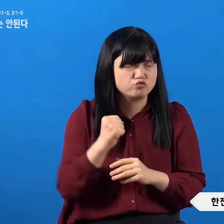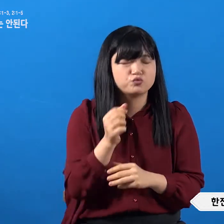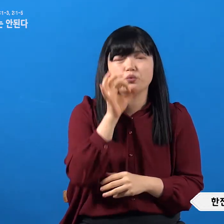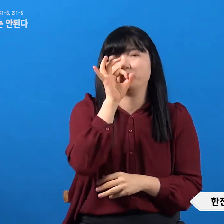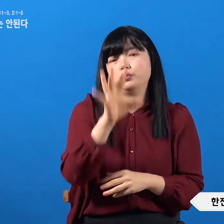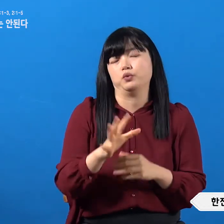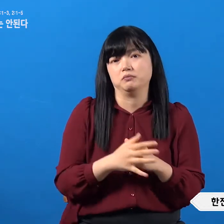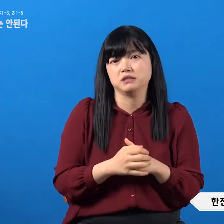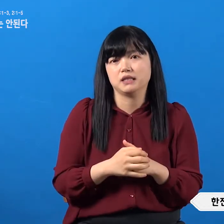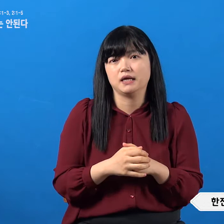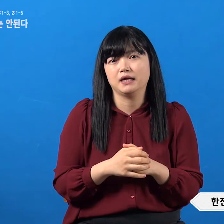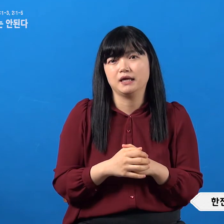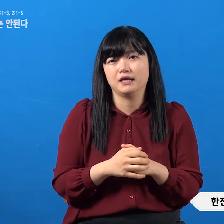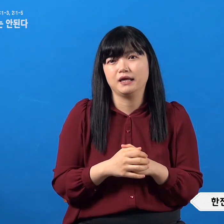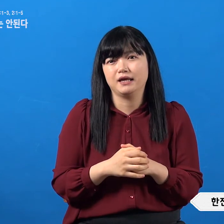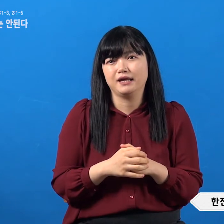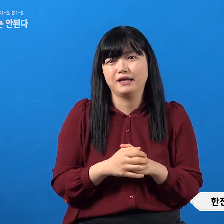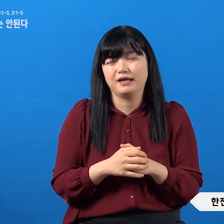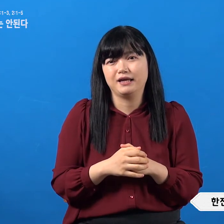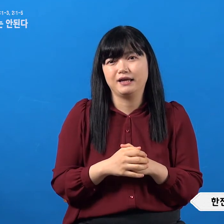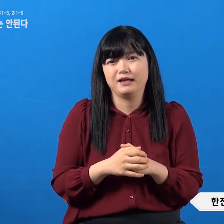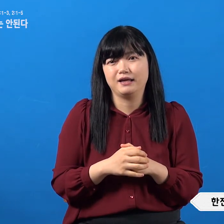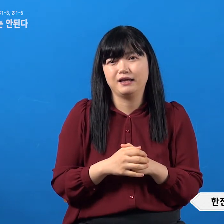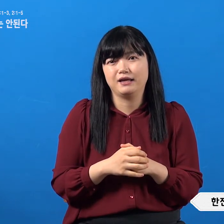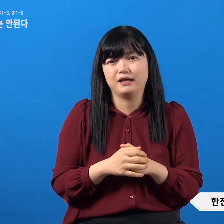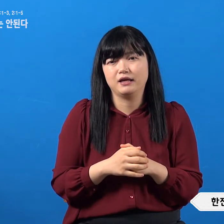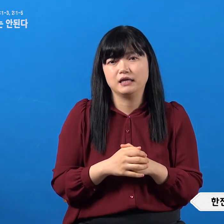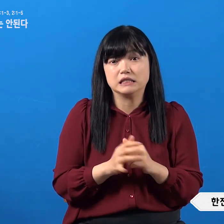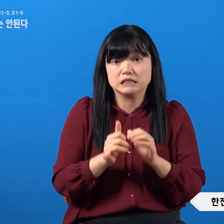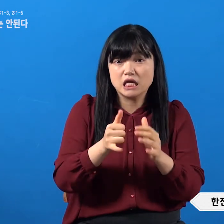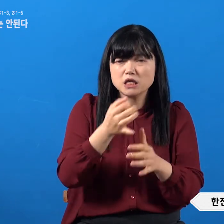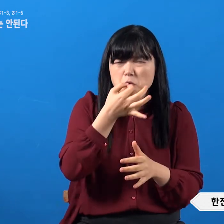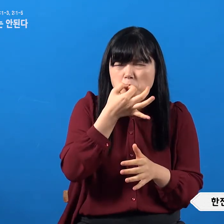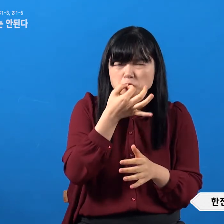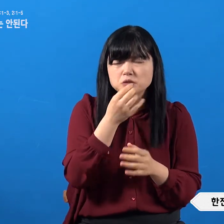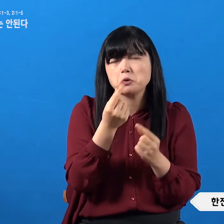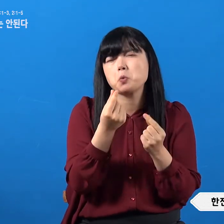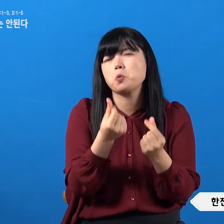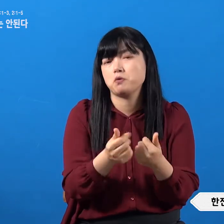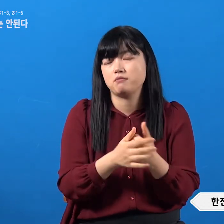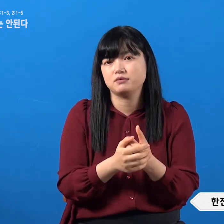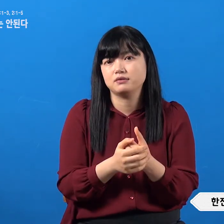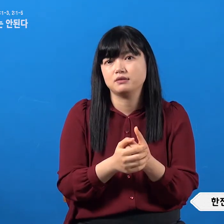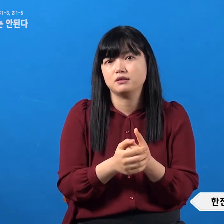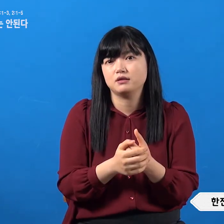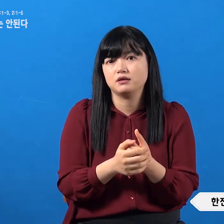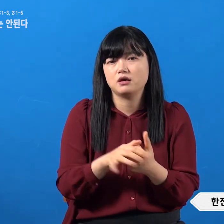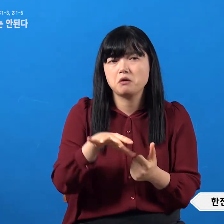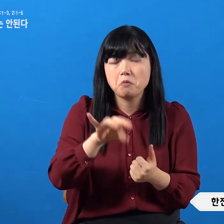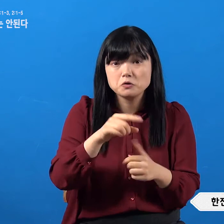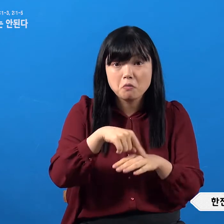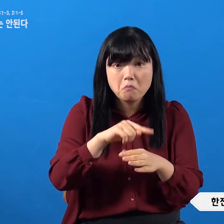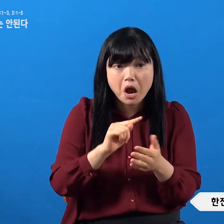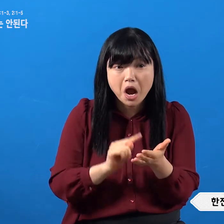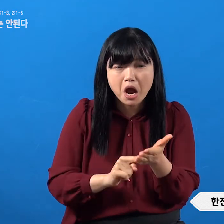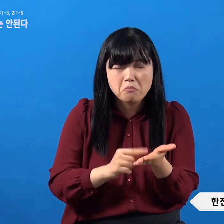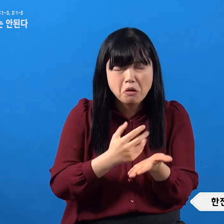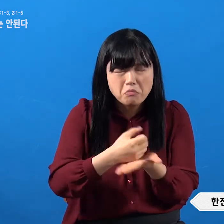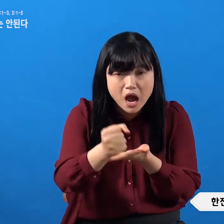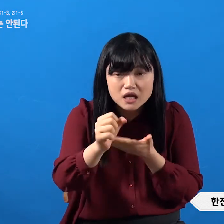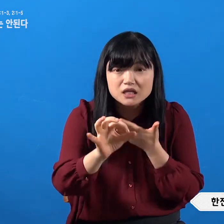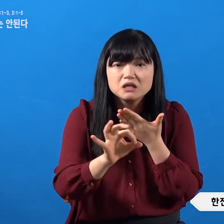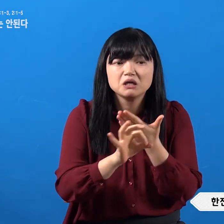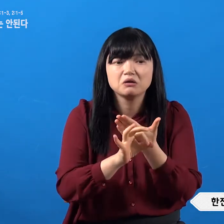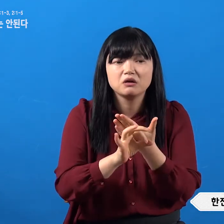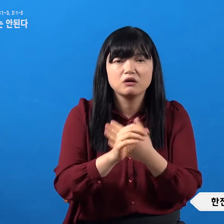없습니다. 세상 욕심이 교묘한 것이 일단 거기에 한번 마음을 두기